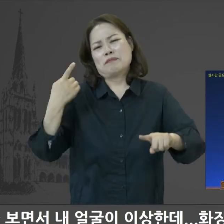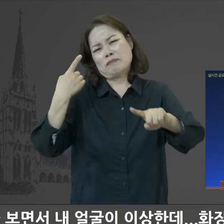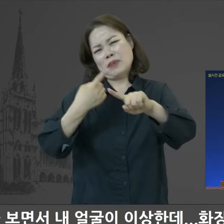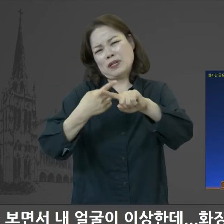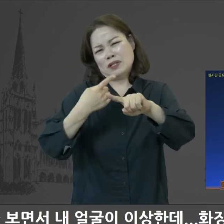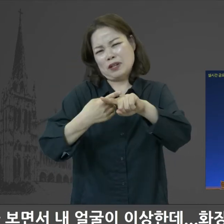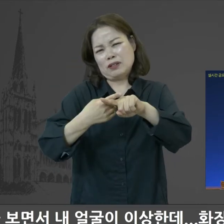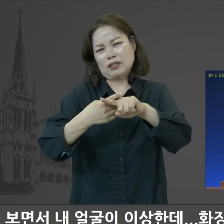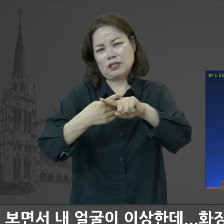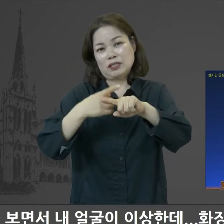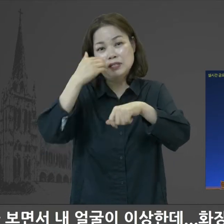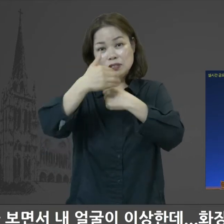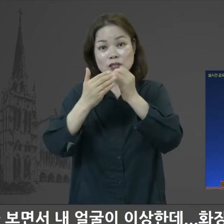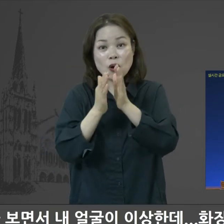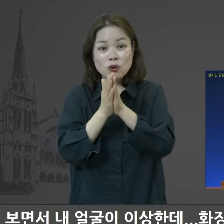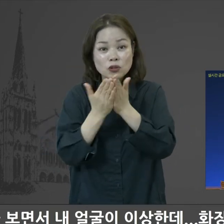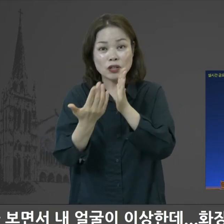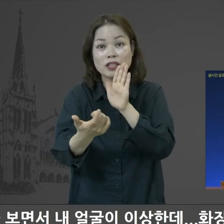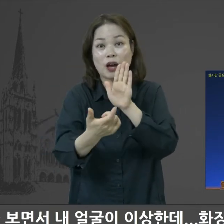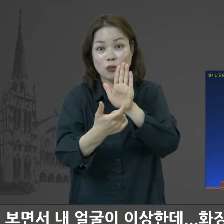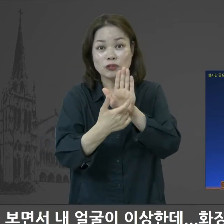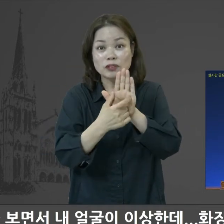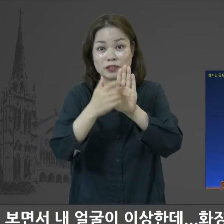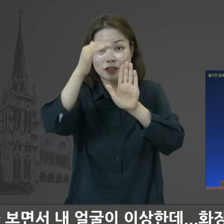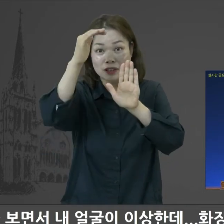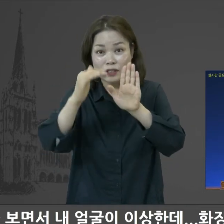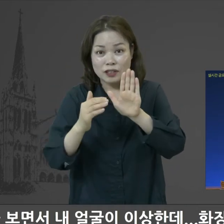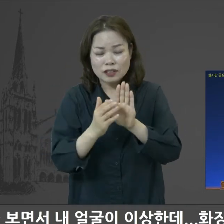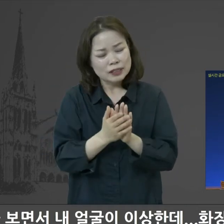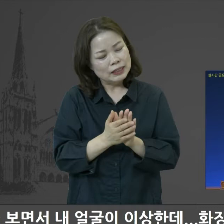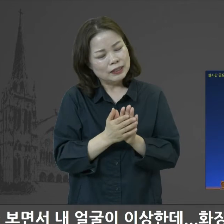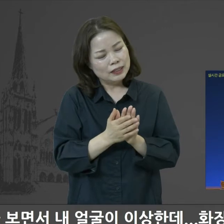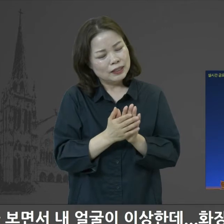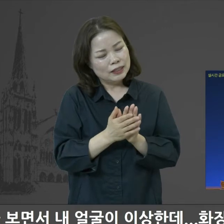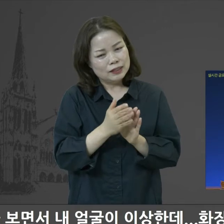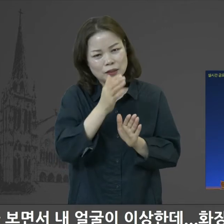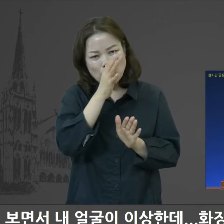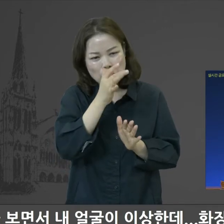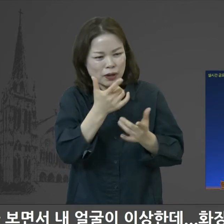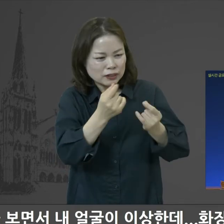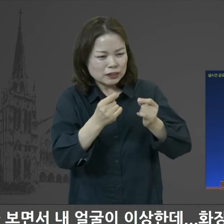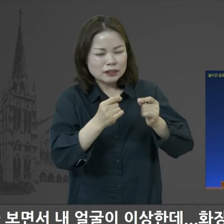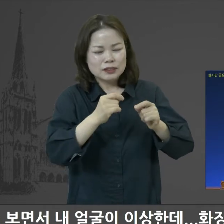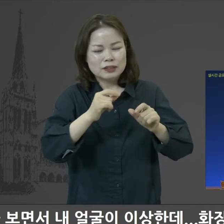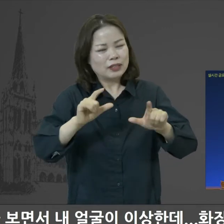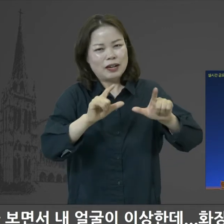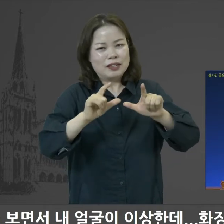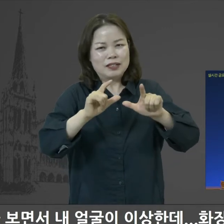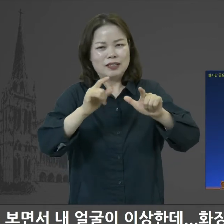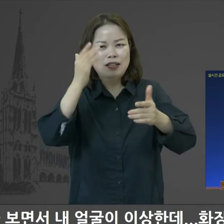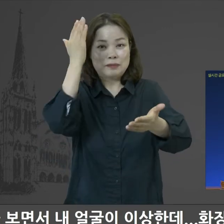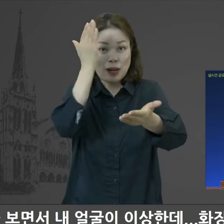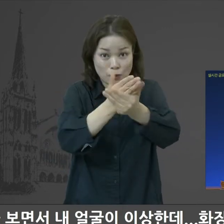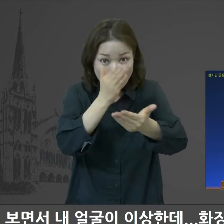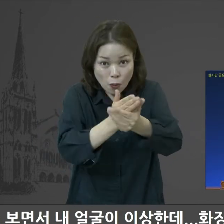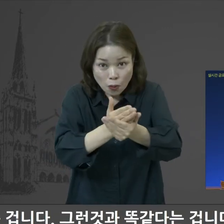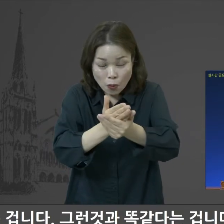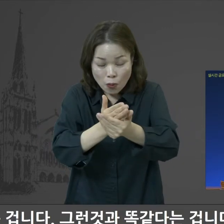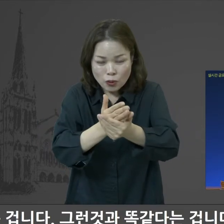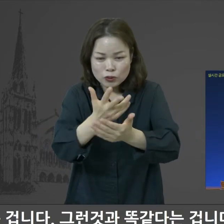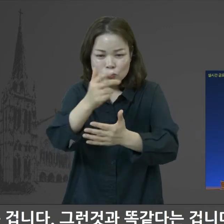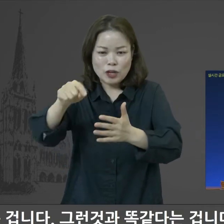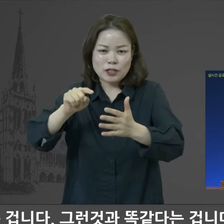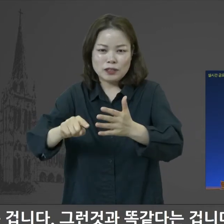지금 성경이 선포하고 있는 거죠. 더 이상 이런 바보스러운 삶이 우리에게 지속되지 않기를 주 안에서